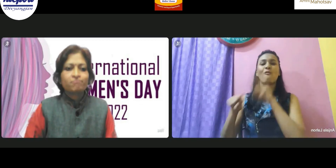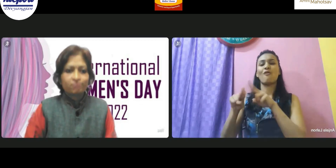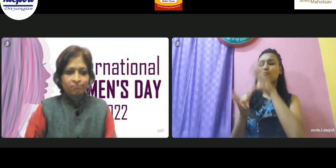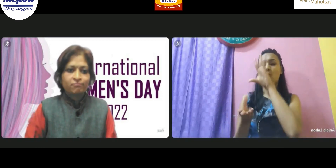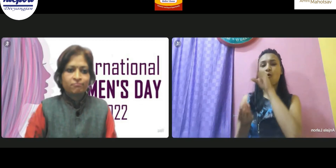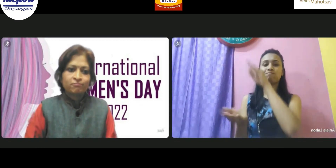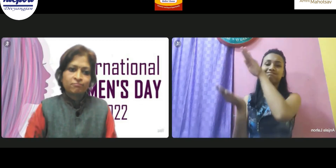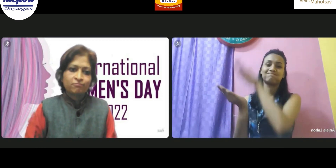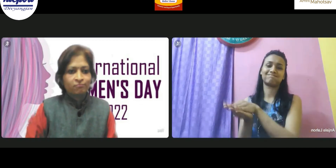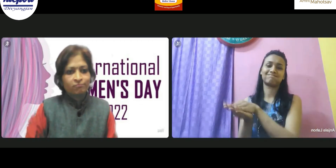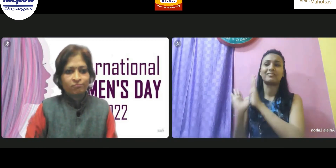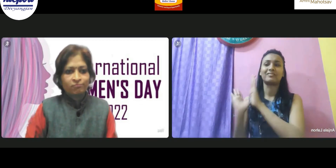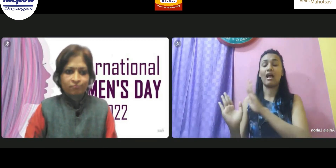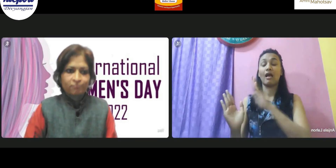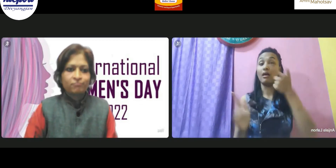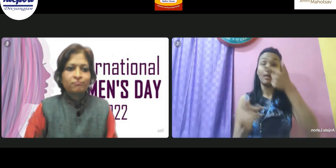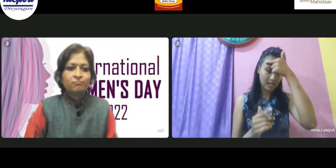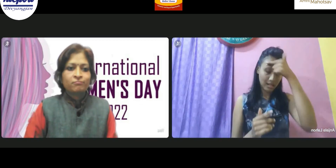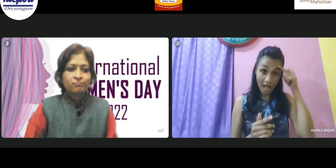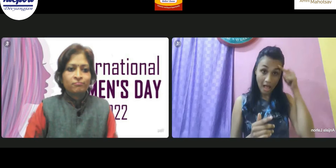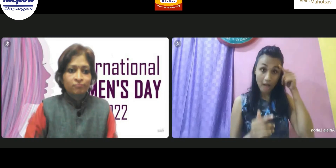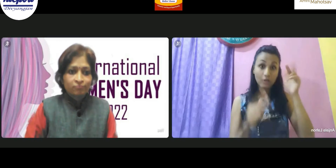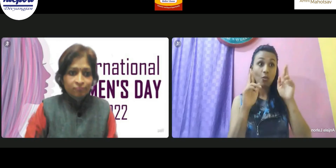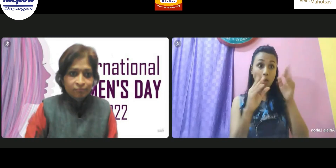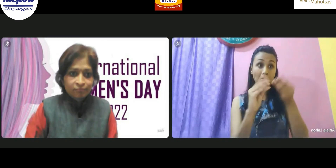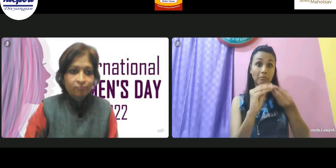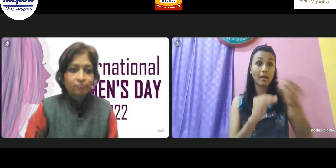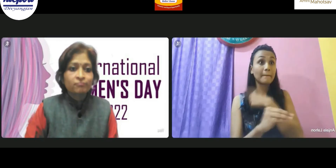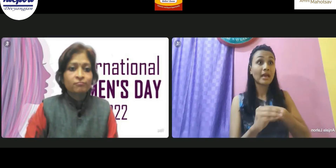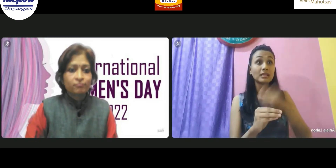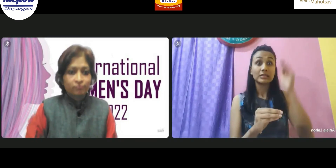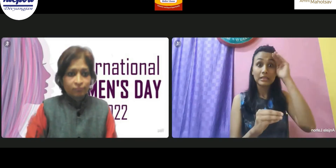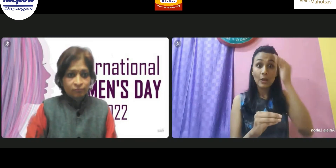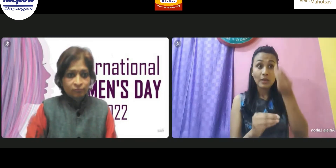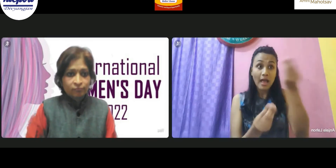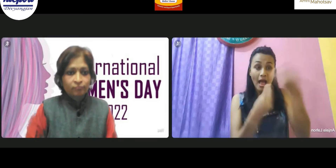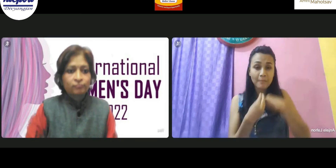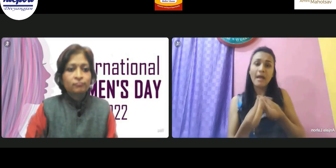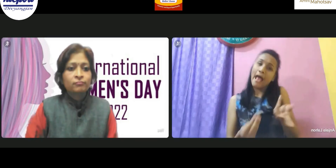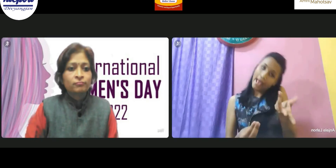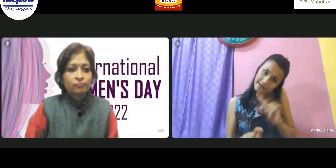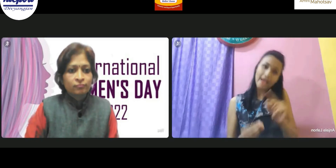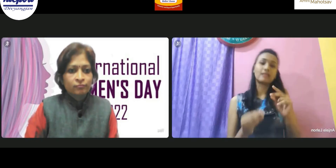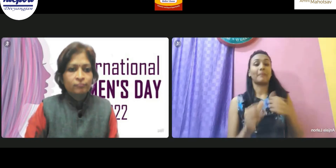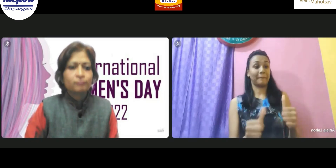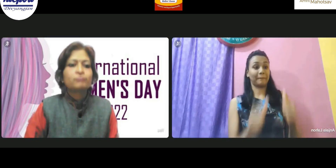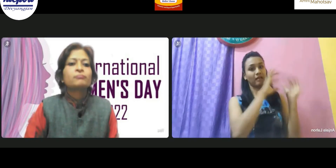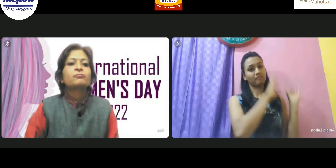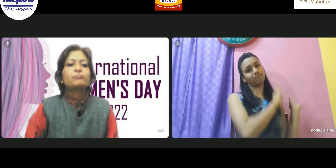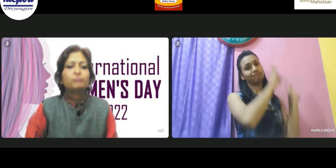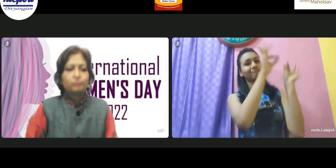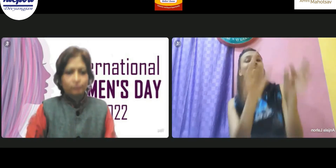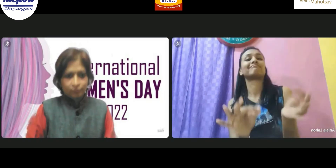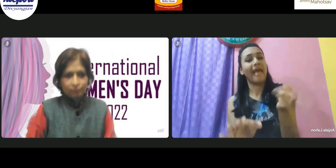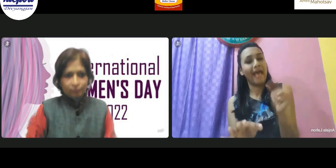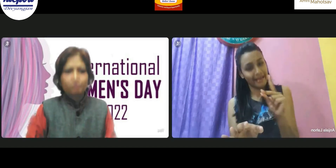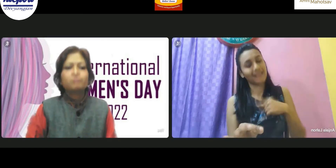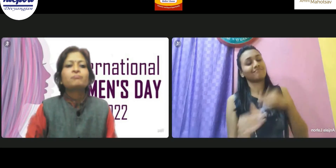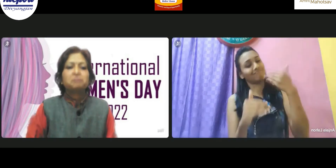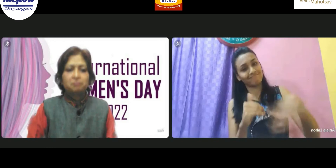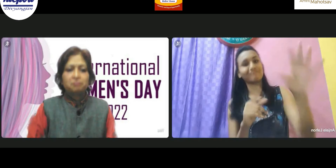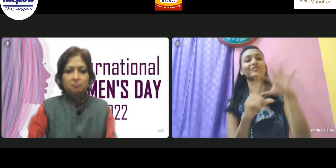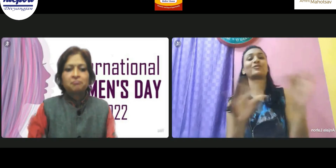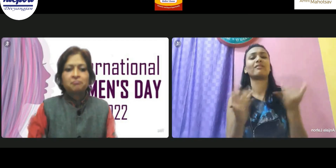कहीं लग रहा है। ब्यूटी पेजेंट में मैंने भाग लिया, और मैं आशा करती हूँ आने वाले समय में कभी इस तरह का ब्यूटी पेजेंट दोबारा